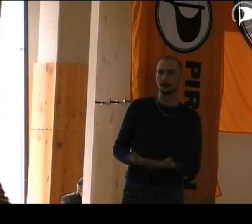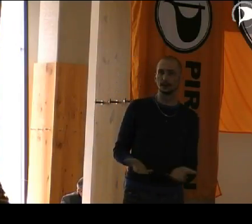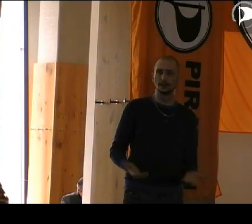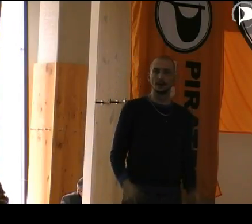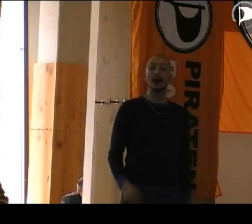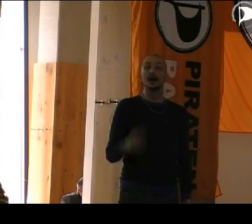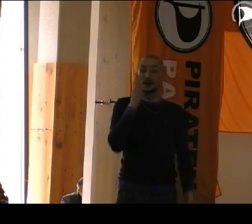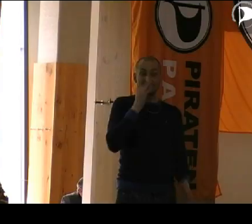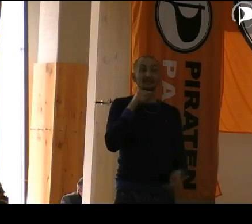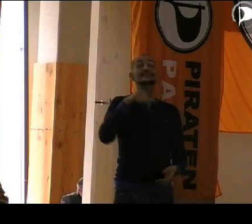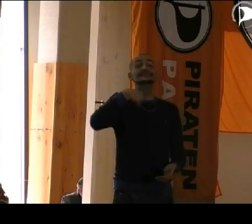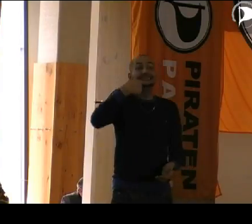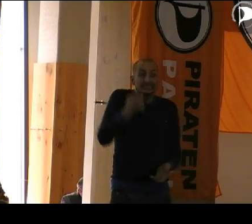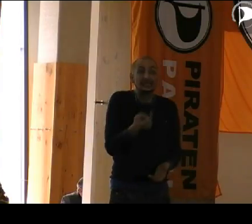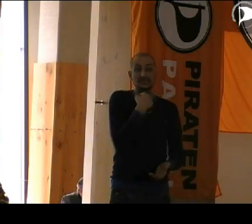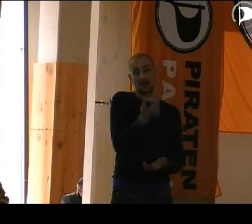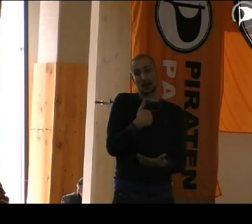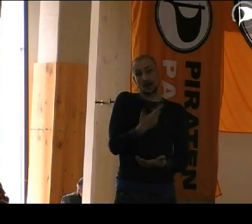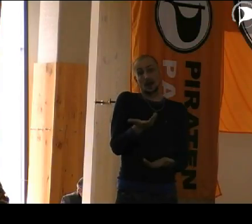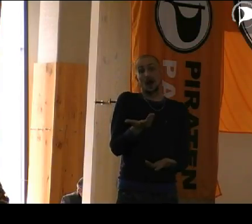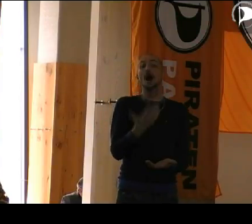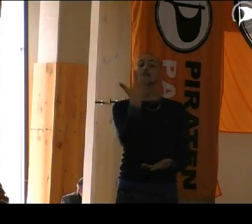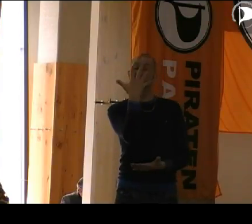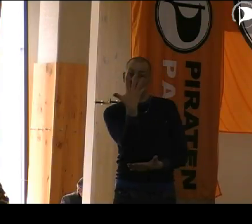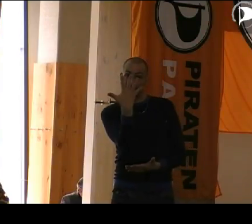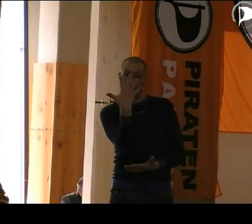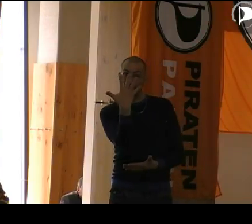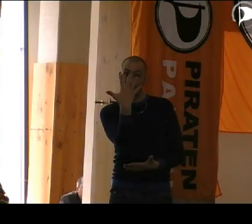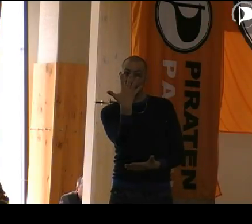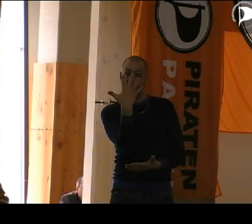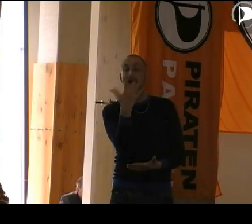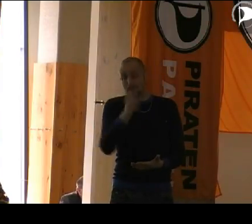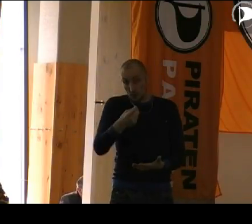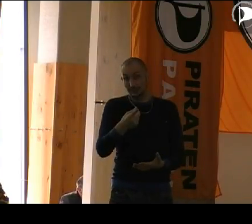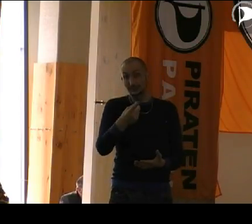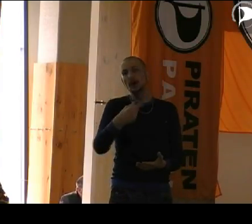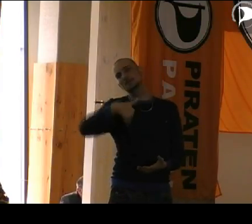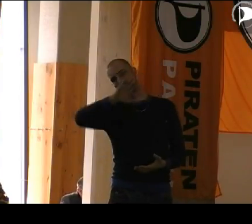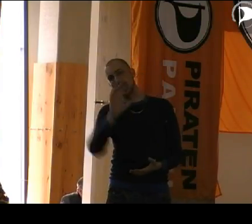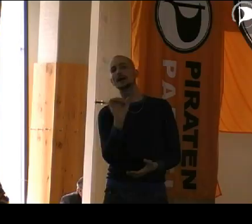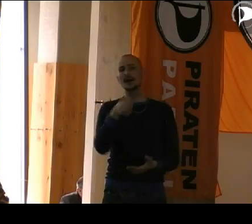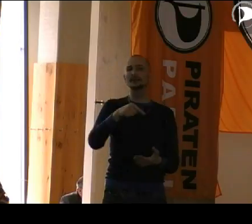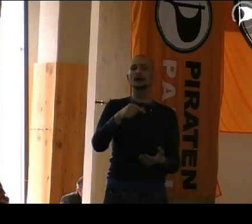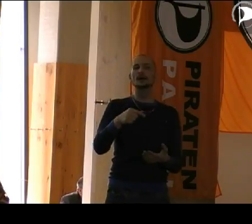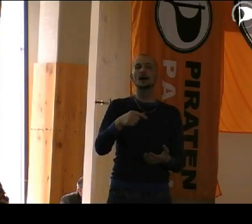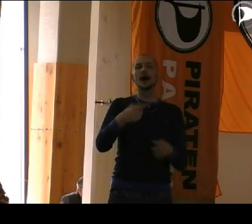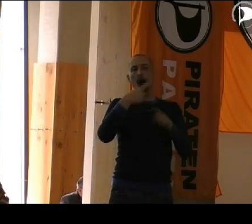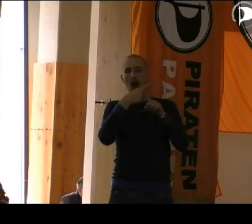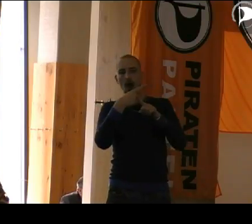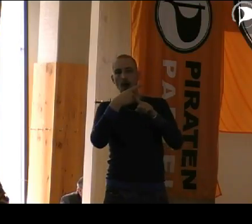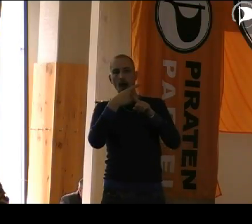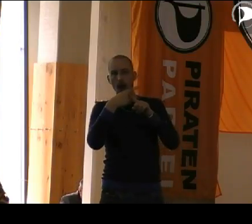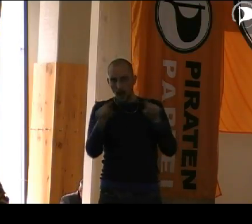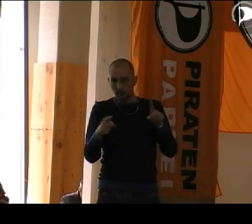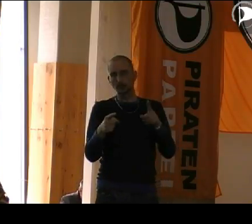dann würde ich dann nie bis fünf ist es alt im bett liegt und vorstände der über die nächsten jahre brauchen